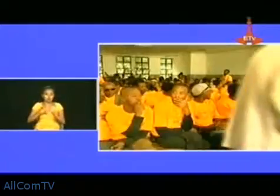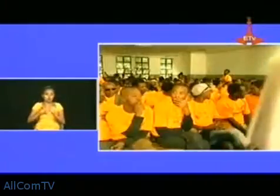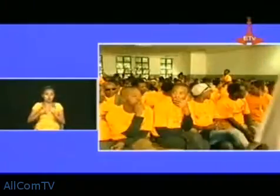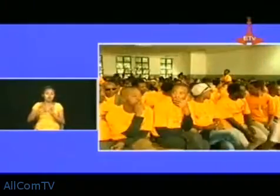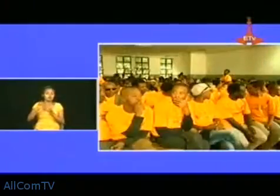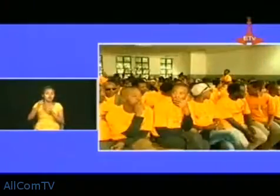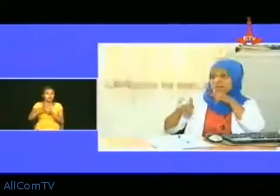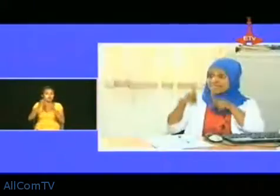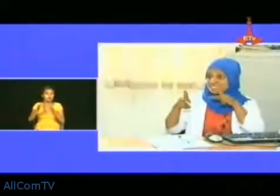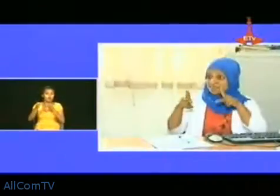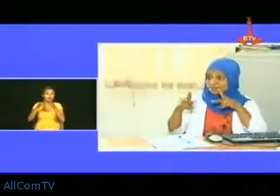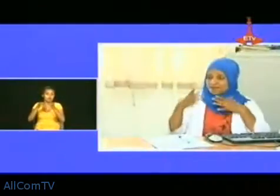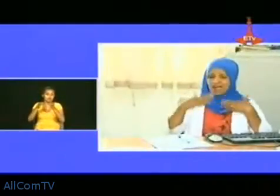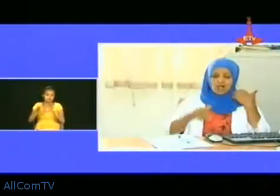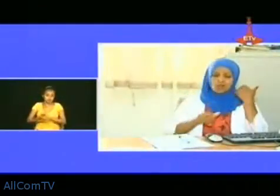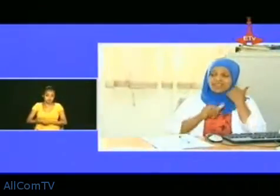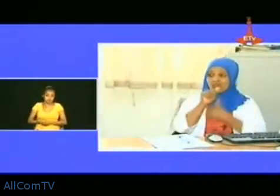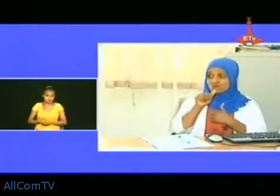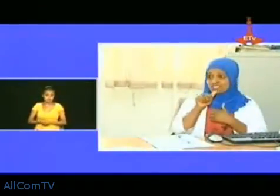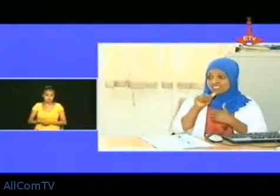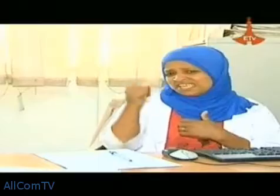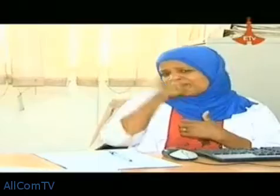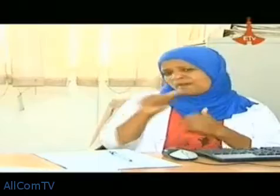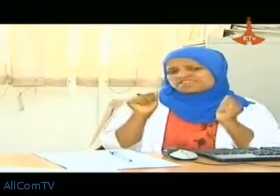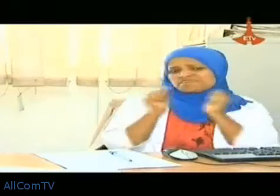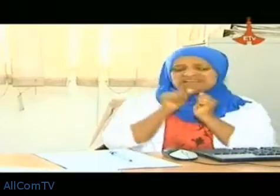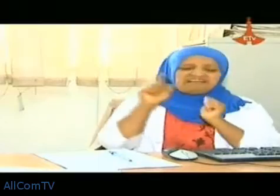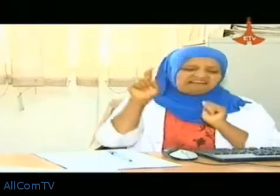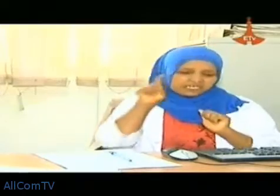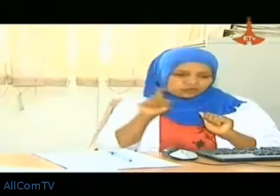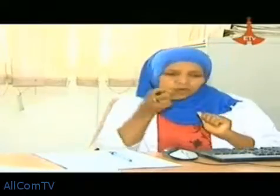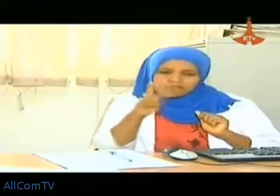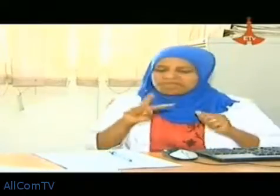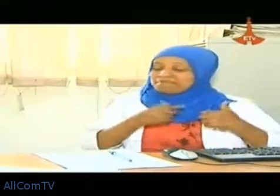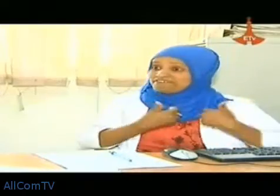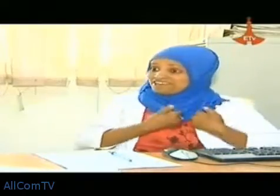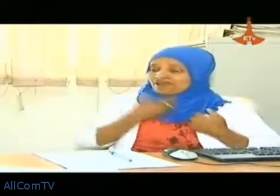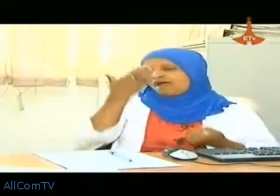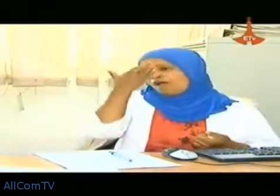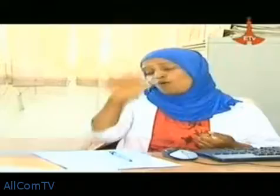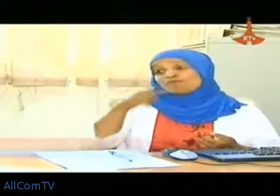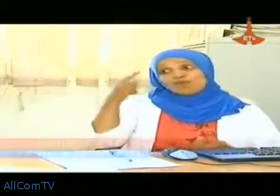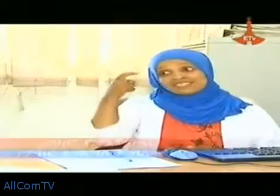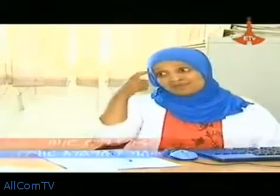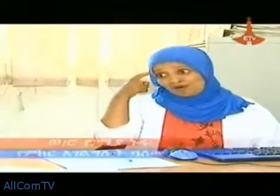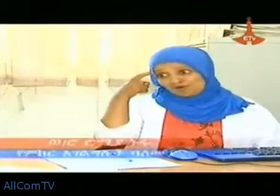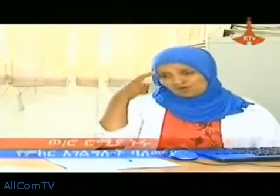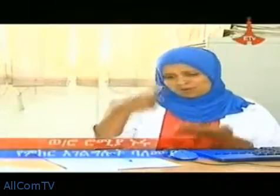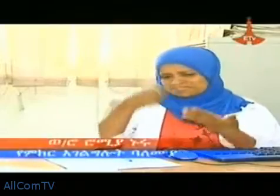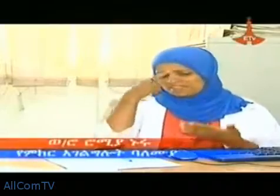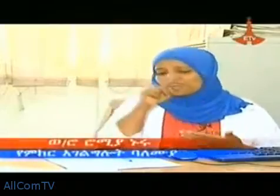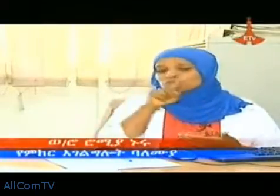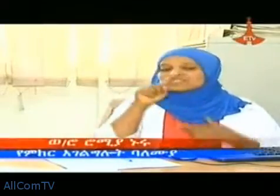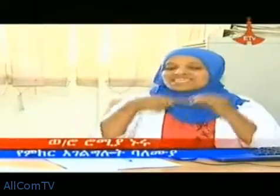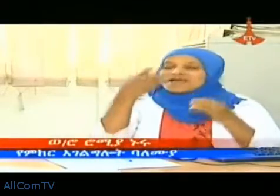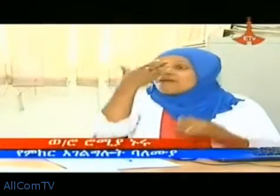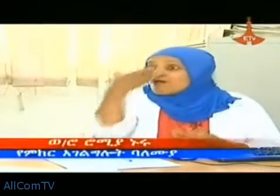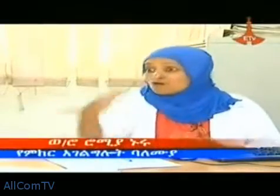እንደ ባለሙያው ገለጻ አብዛኛው ህብረተሰብ ዘንድ አካል ጉዳተኞች ከማንም ሰው ጋር ጾታዊ